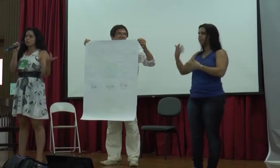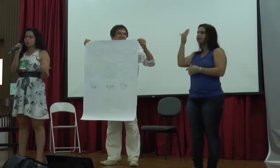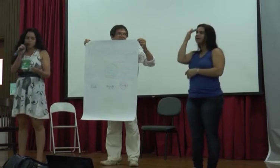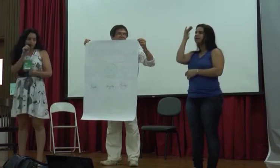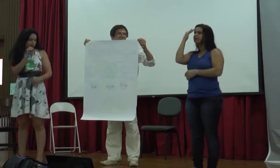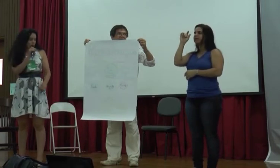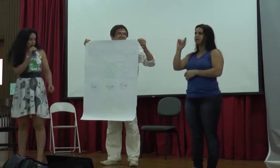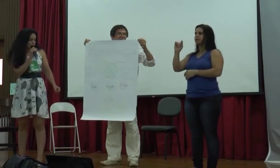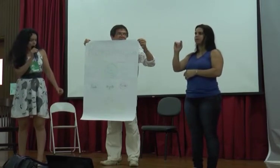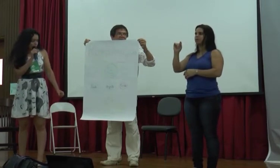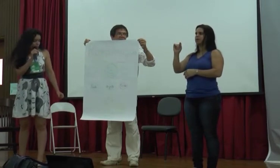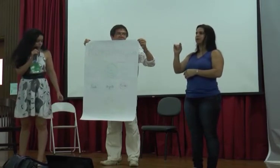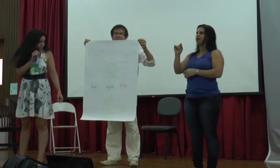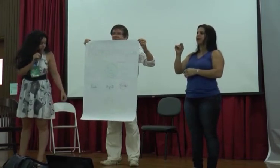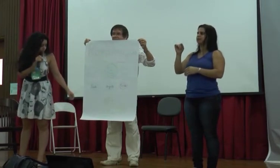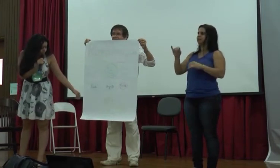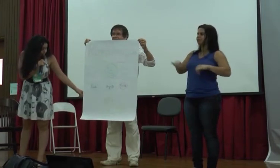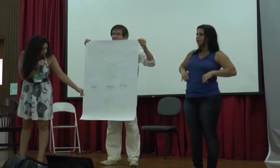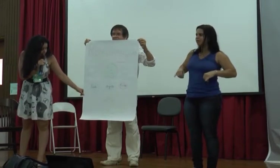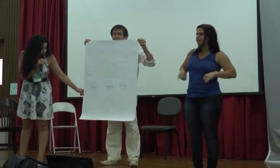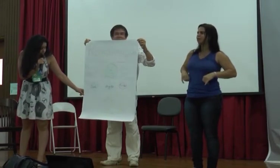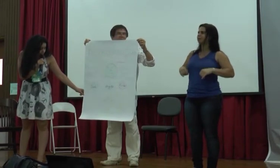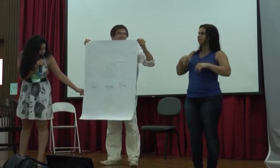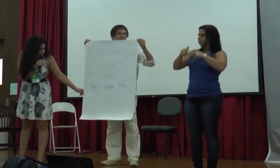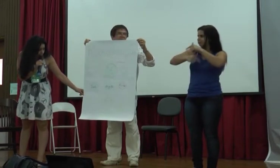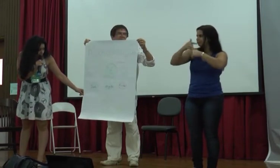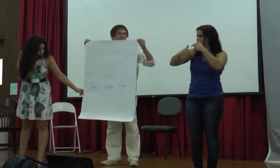questão das provas e expiações,